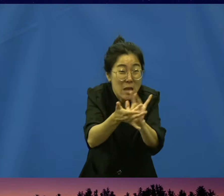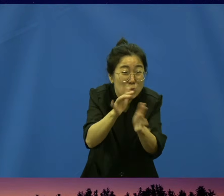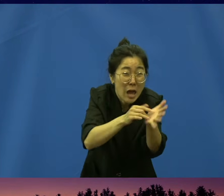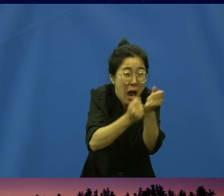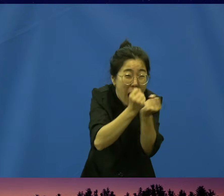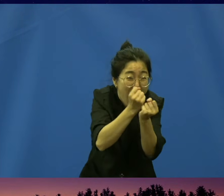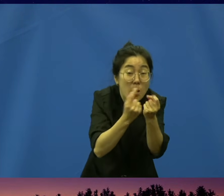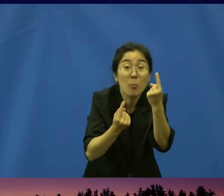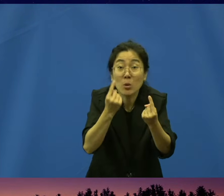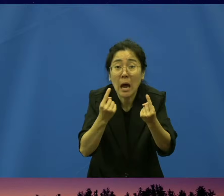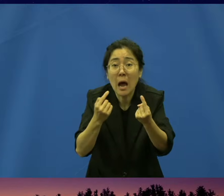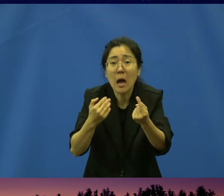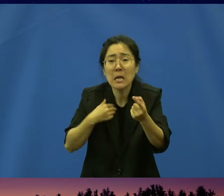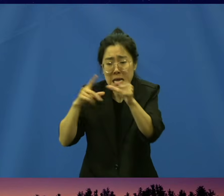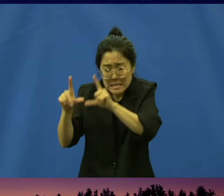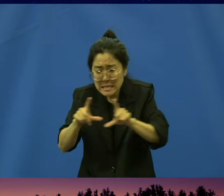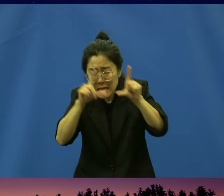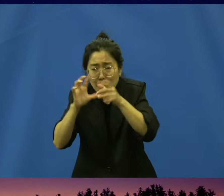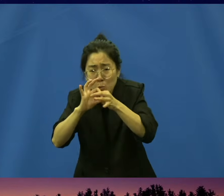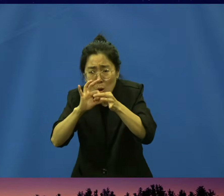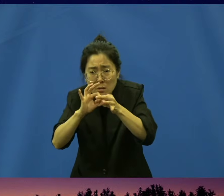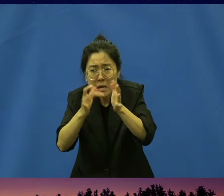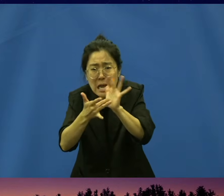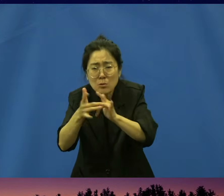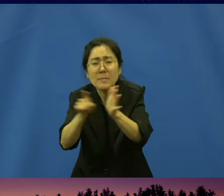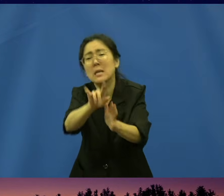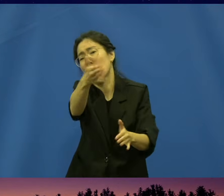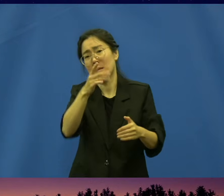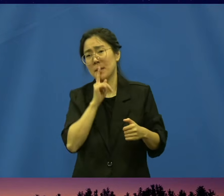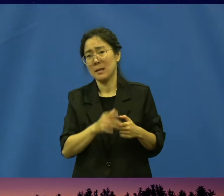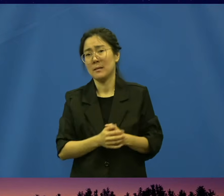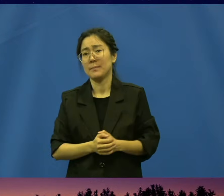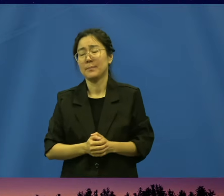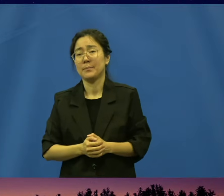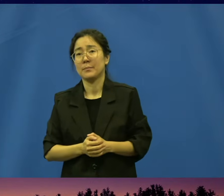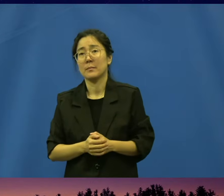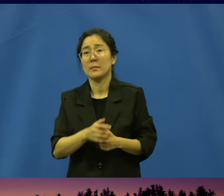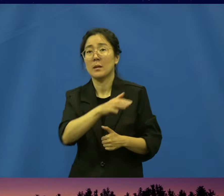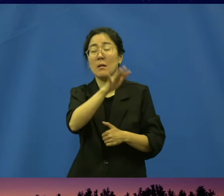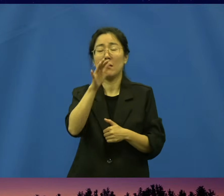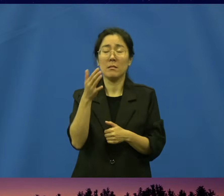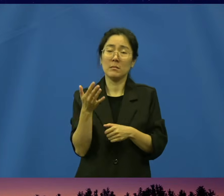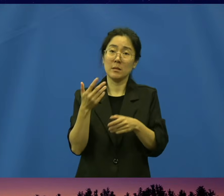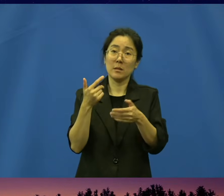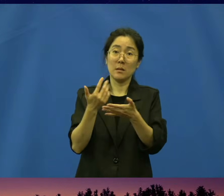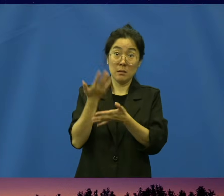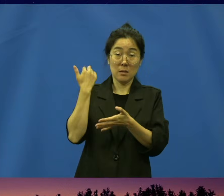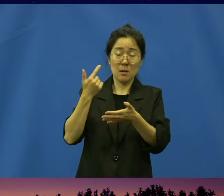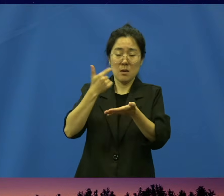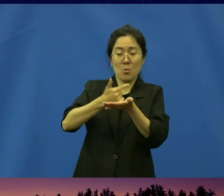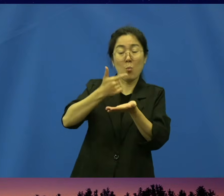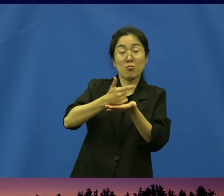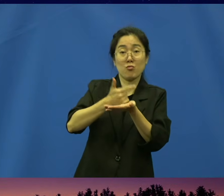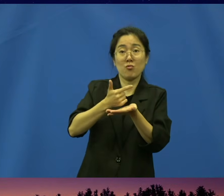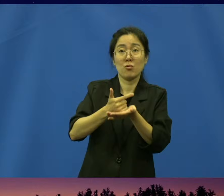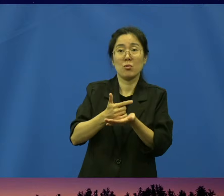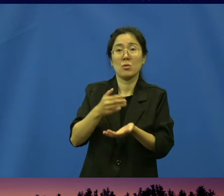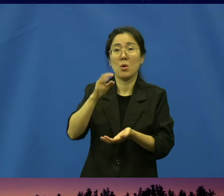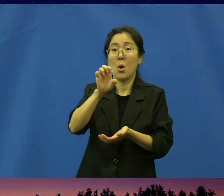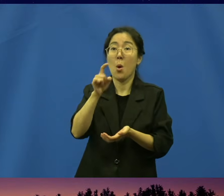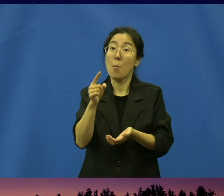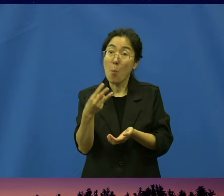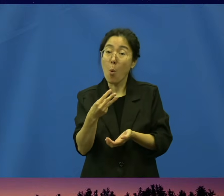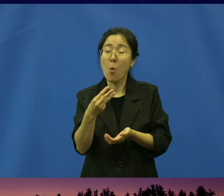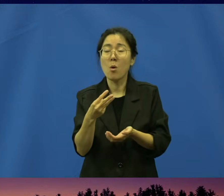1976년 영국 케임브리지 대학에서 박사학위 논문이 하나 통과가 됐습니다. 폴 바울스라는 분이 있었는데